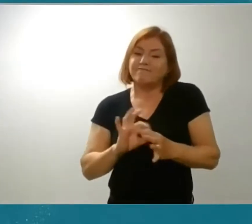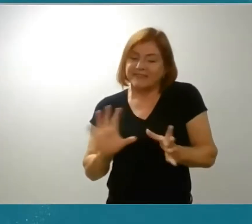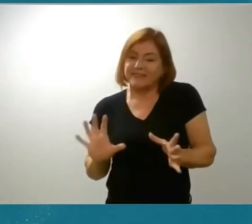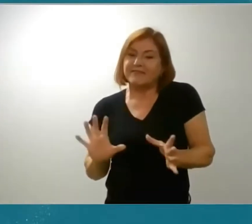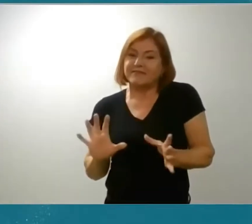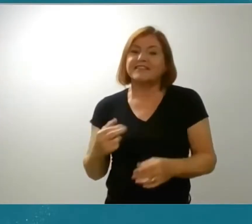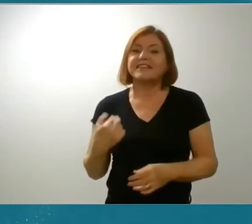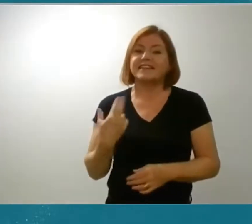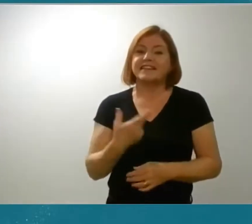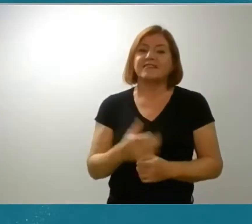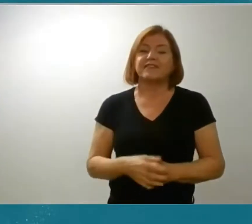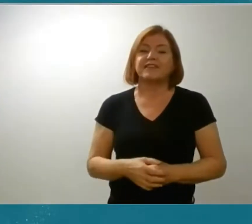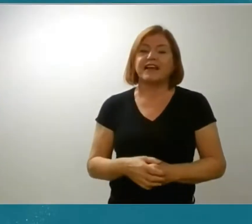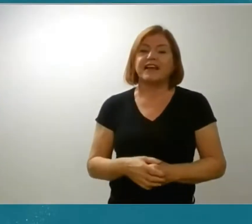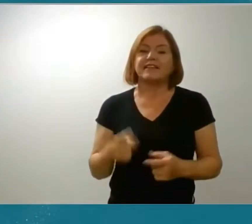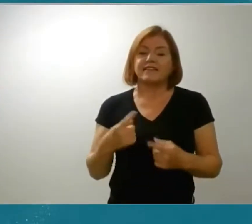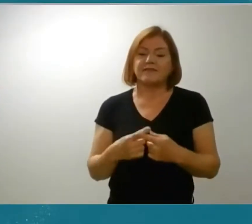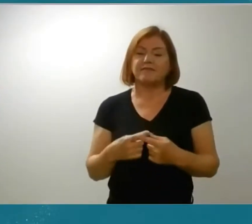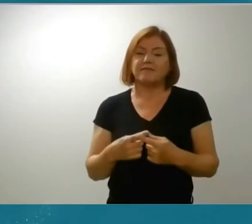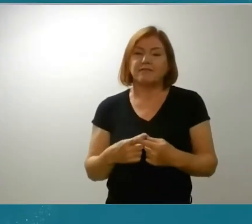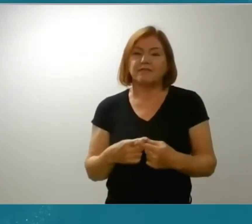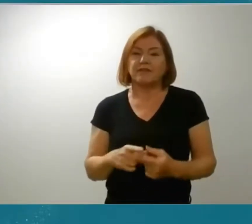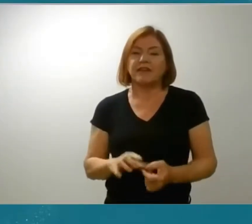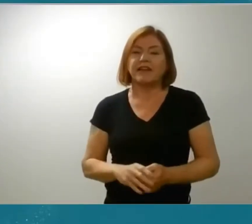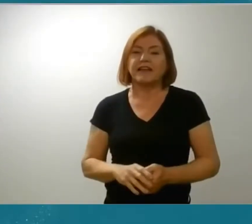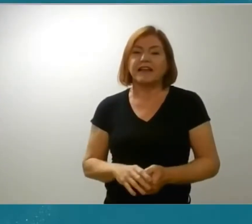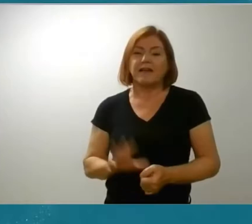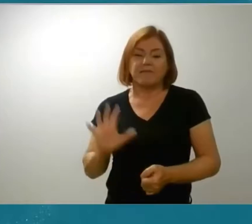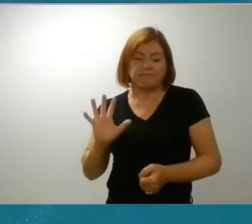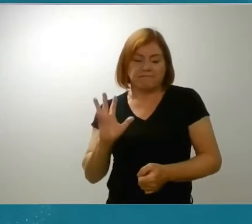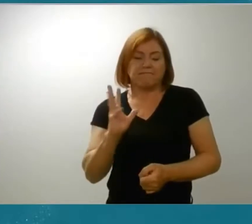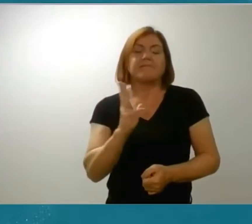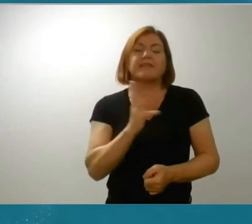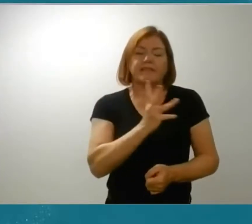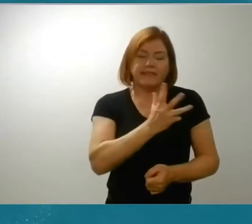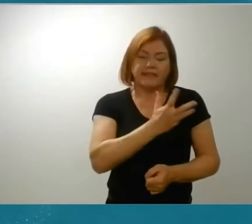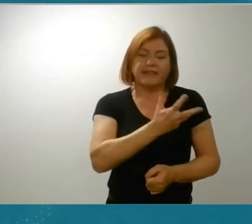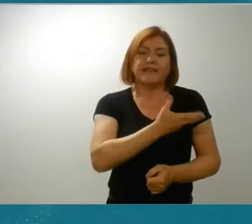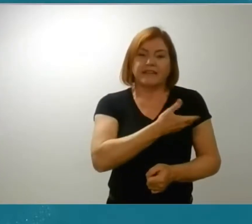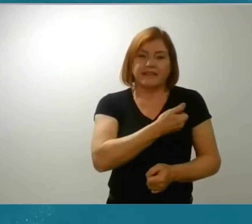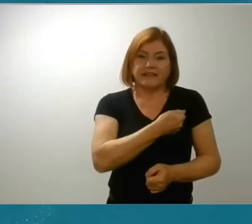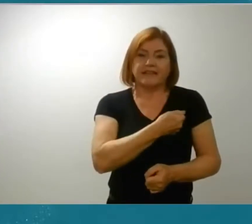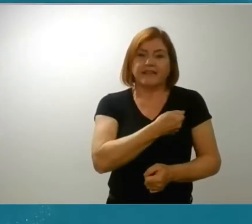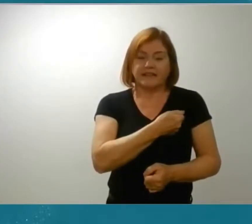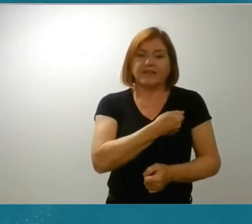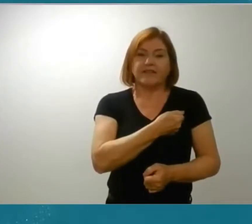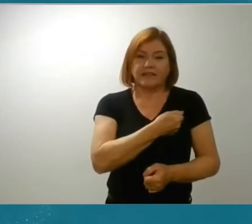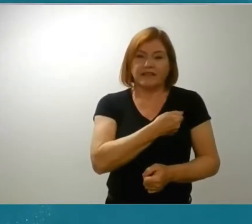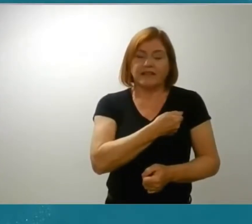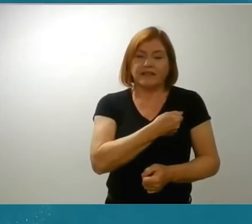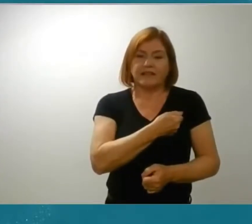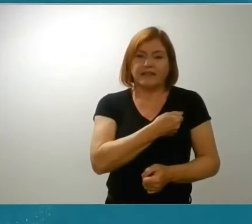Porque a salvação, a queda veio por uma mulher, mas a salvação também veio por uma mulher.